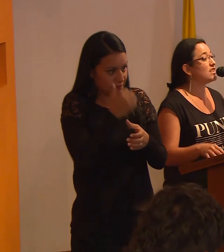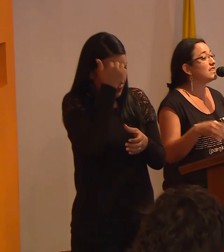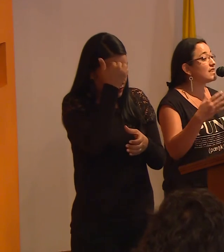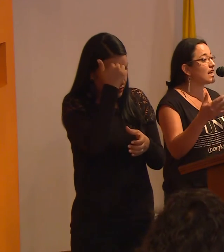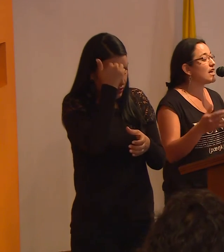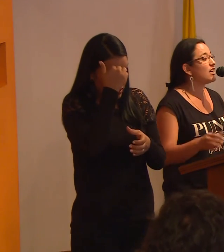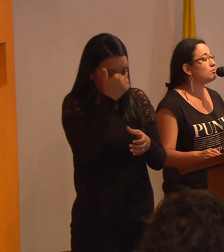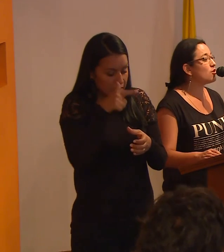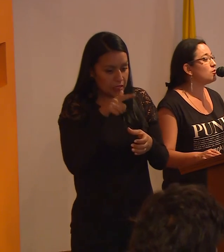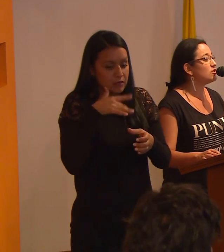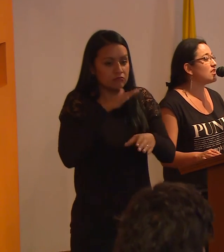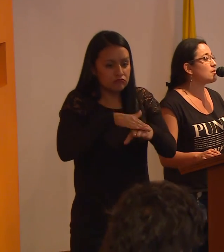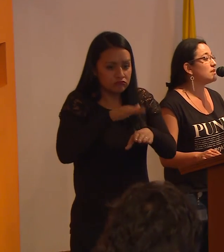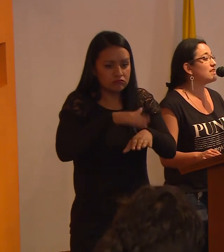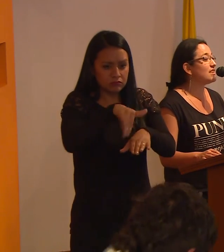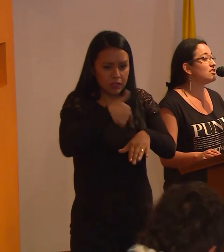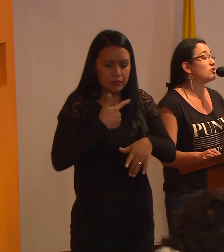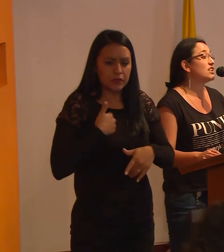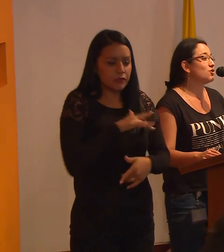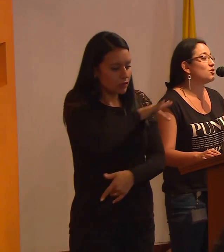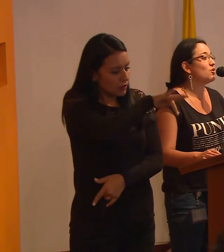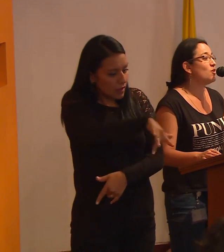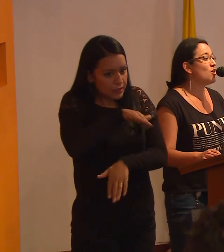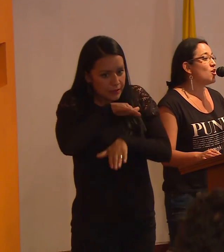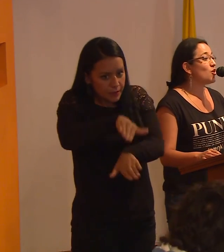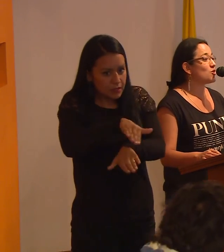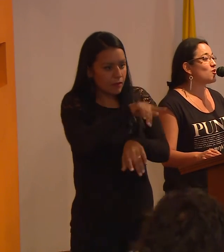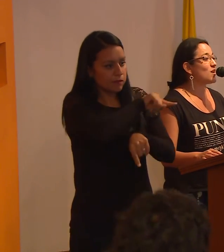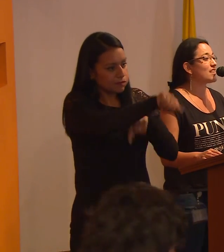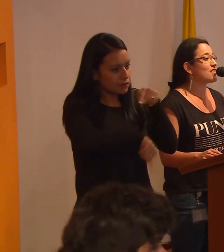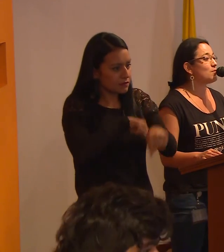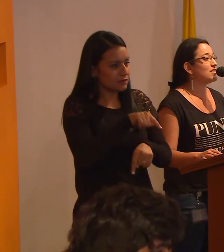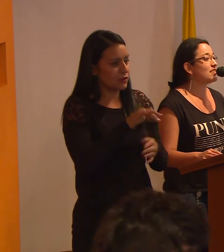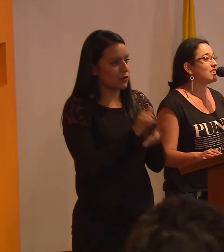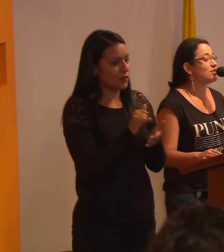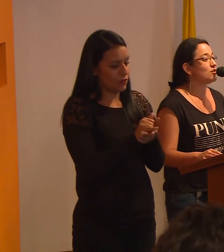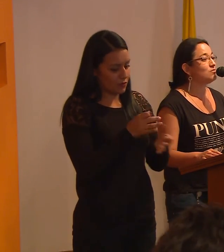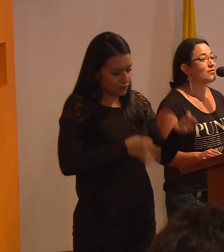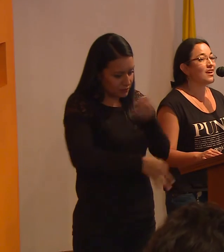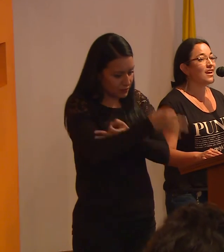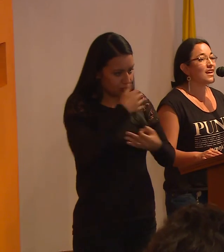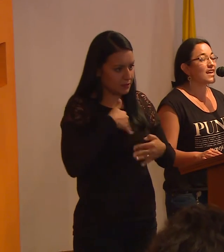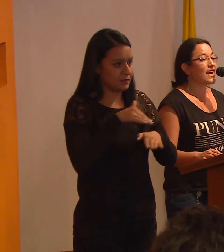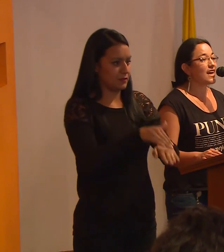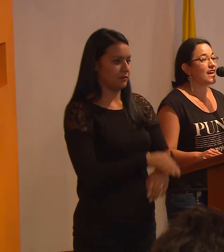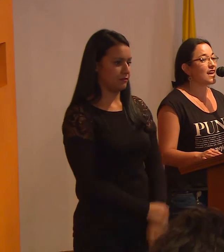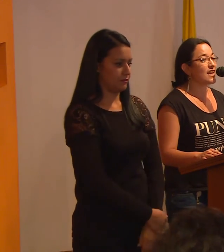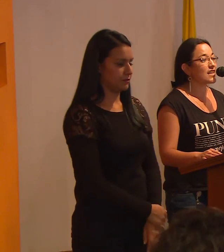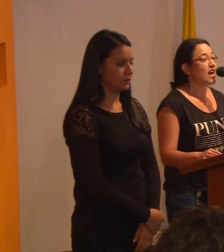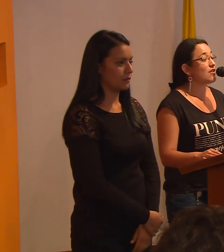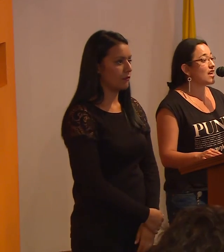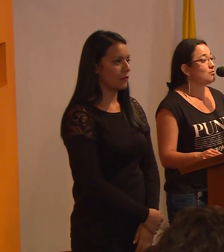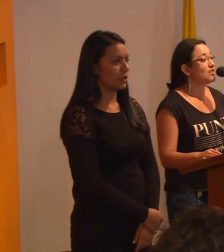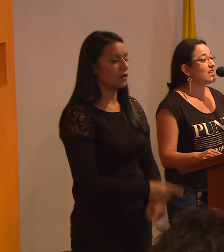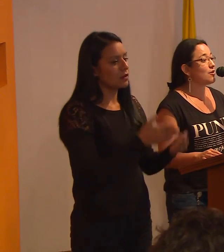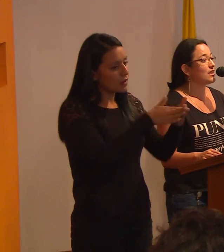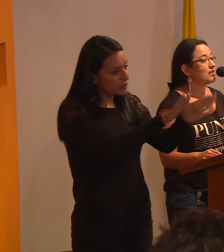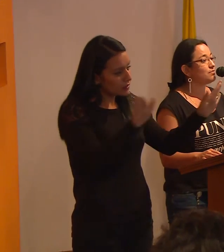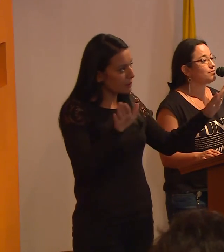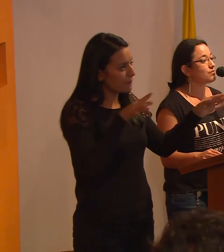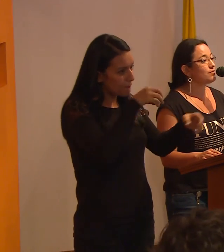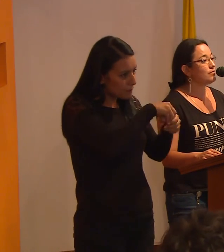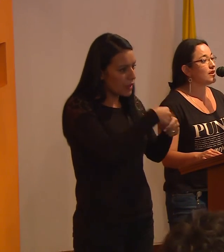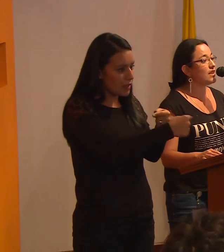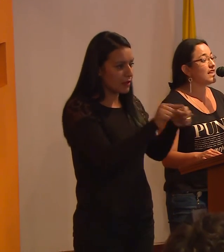para solicitarle a ASPUD como nuestra representación, que es otro lugar de representación, que abriéramos el